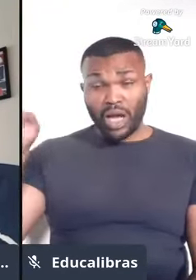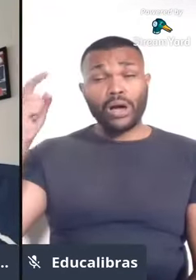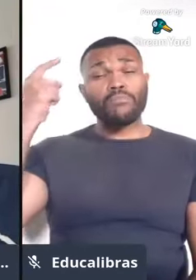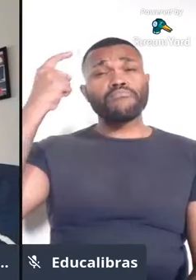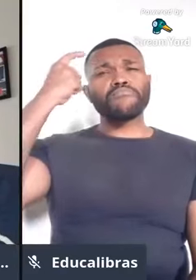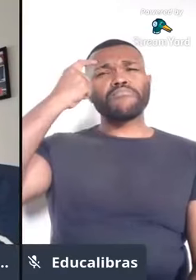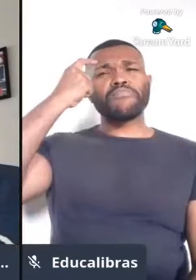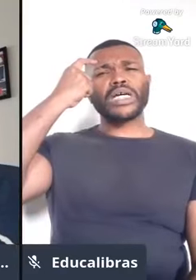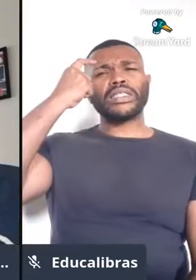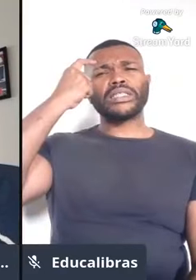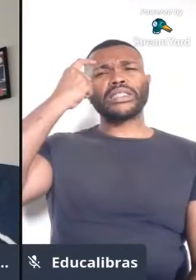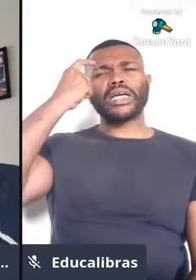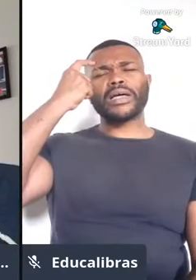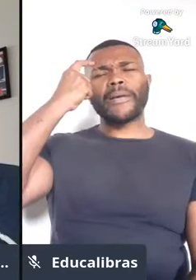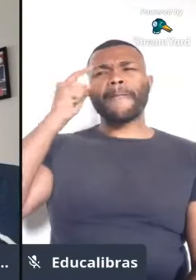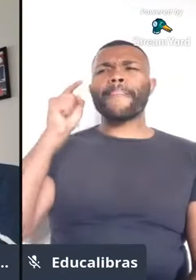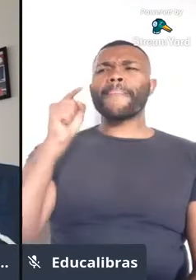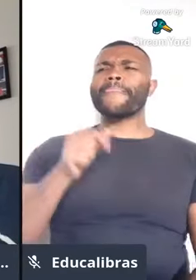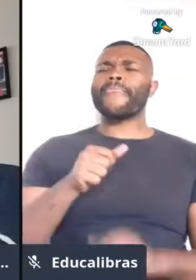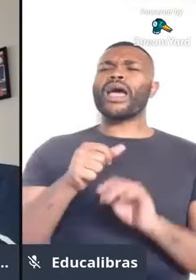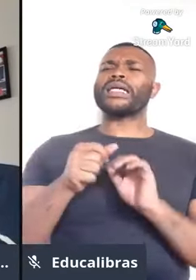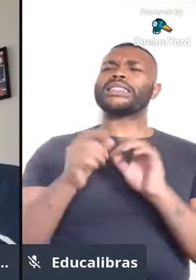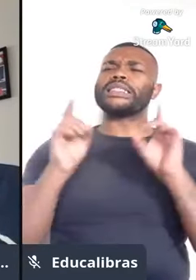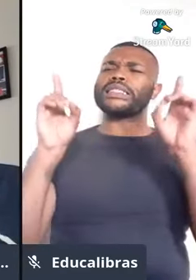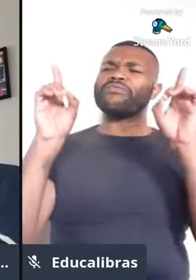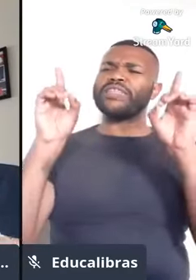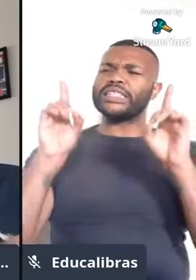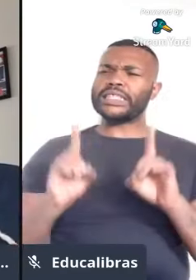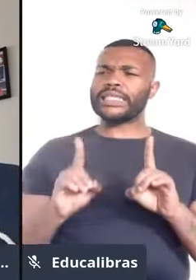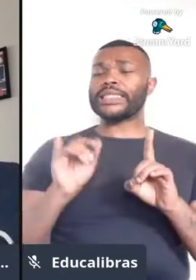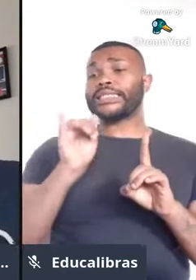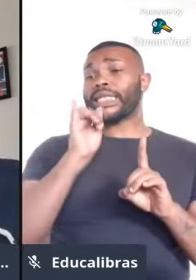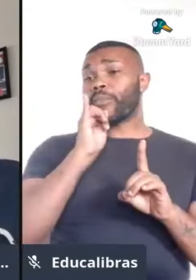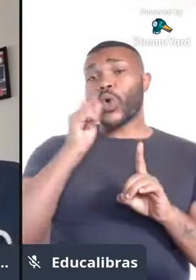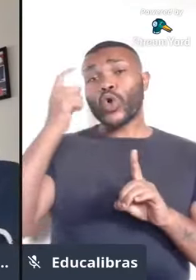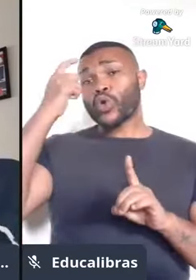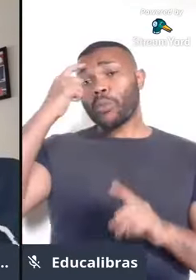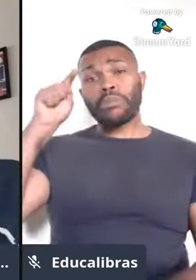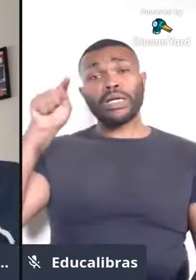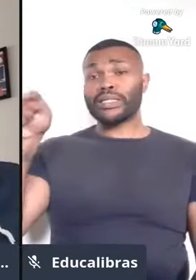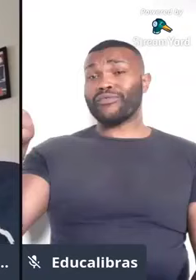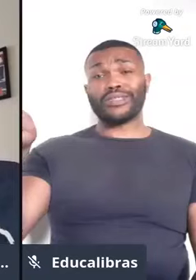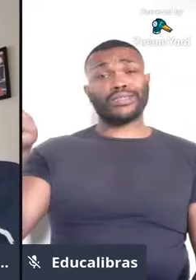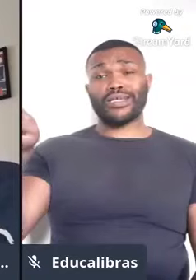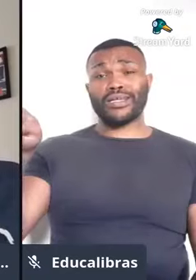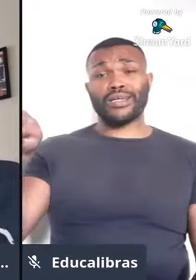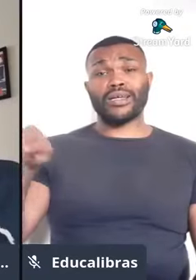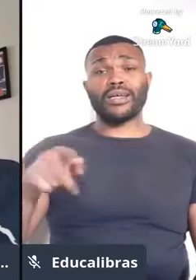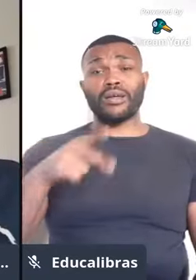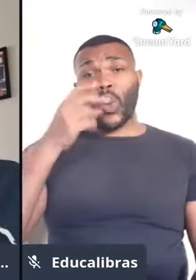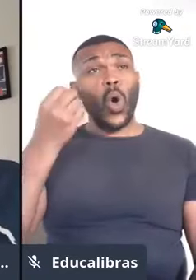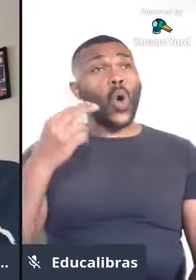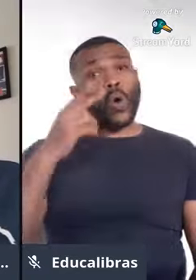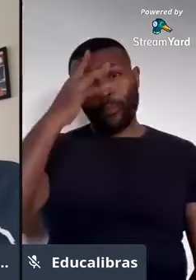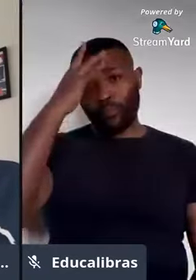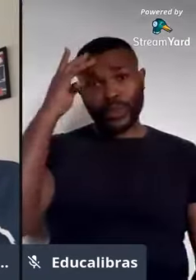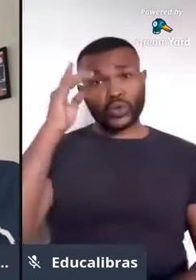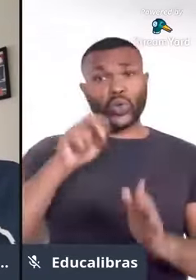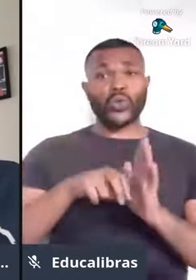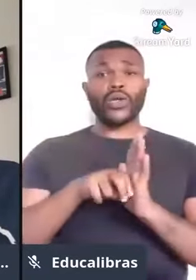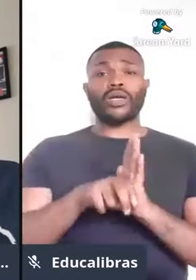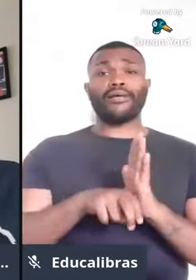tipo de figura do que em você, por exemplo, ou num cadeirante que é